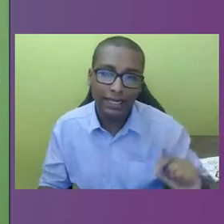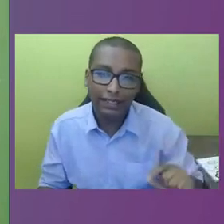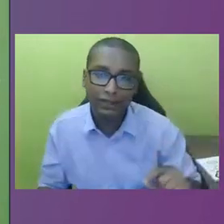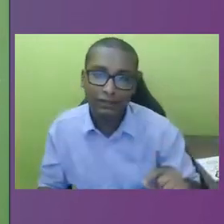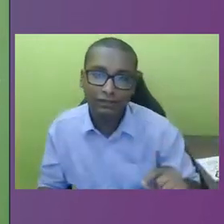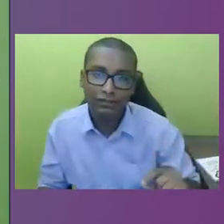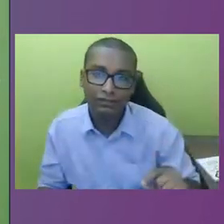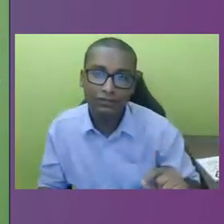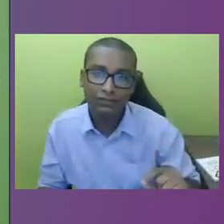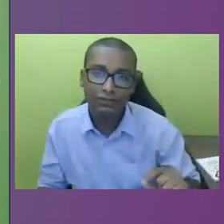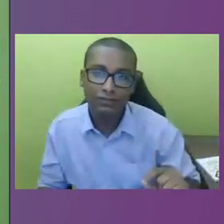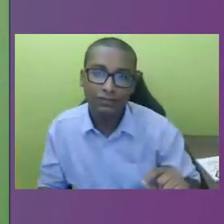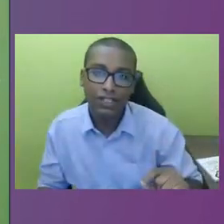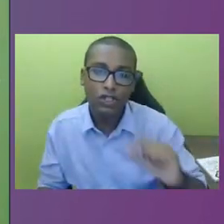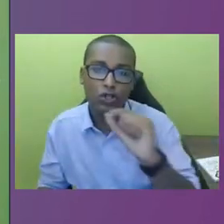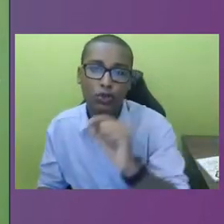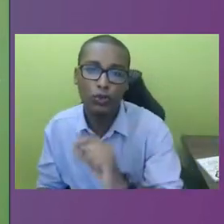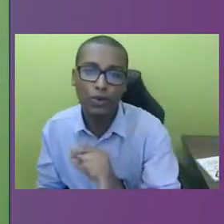ir,